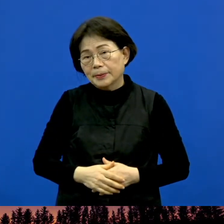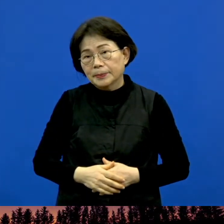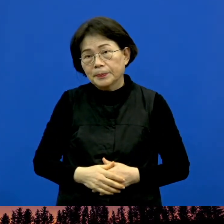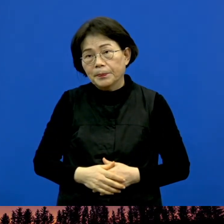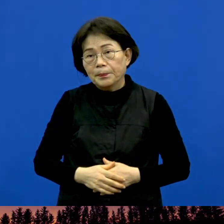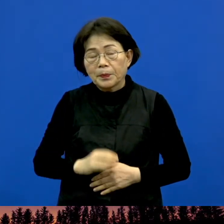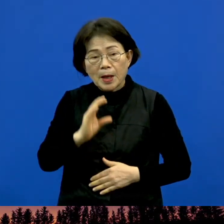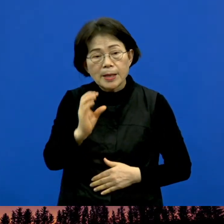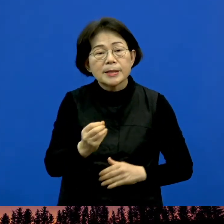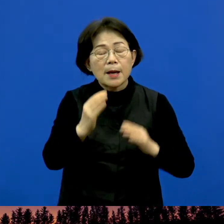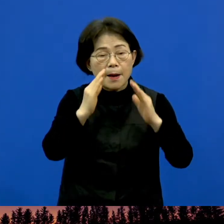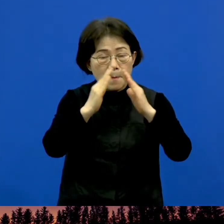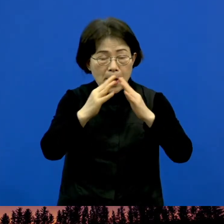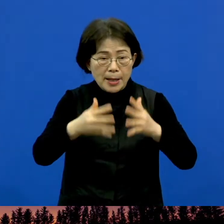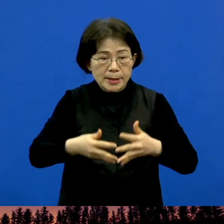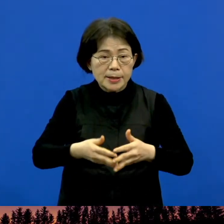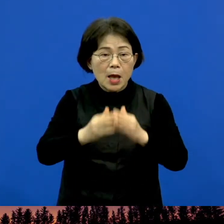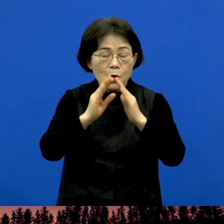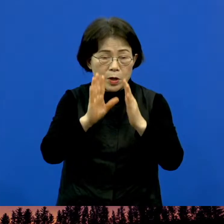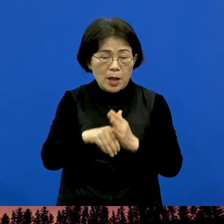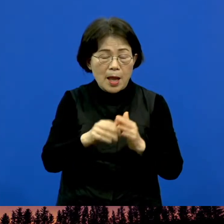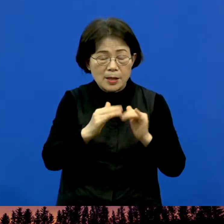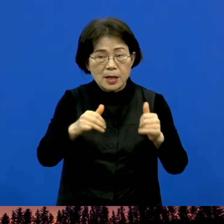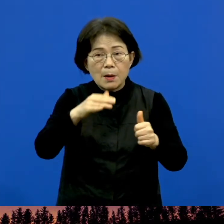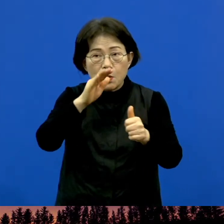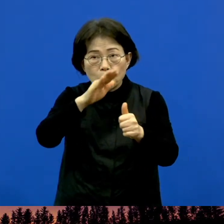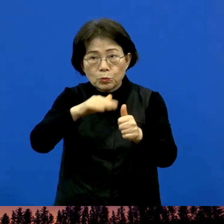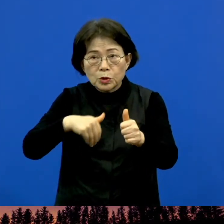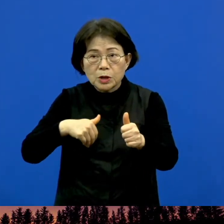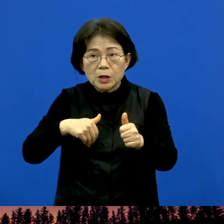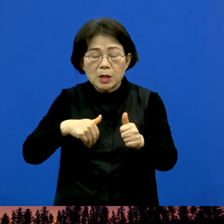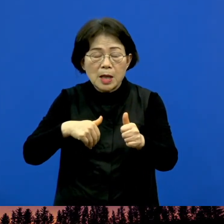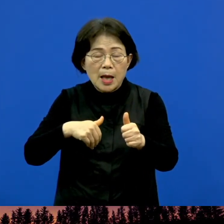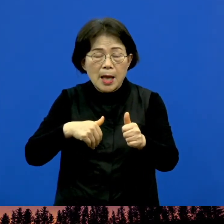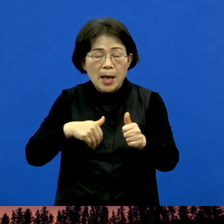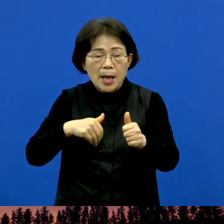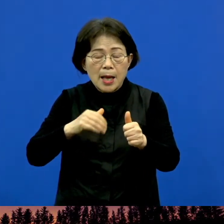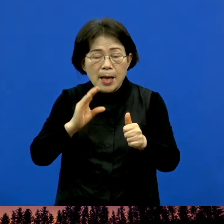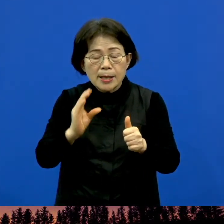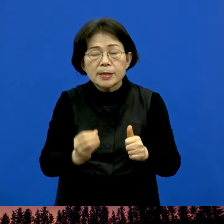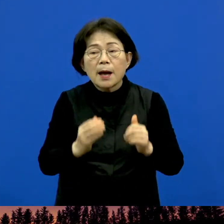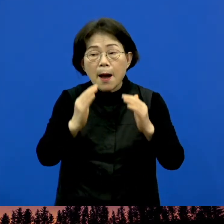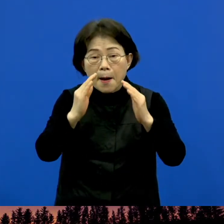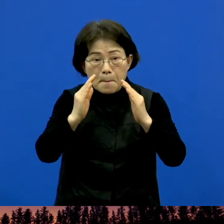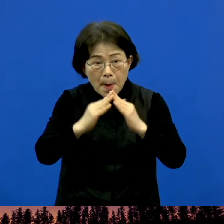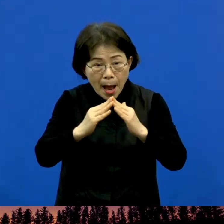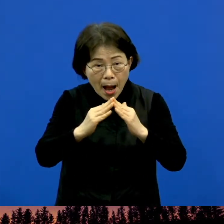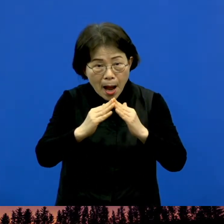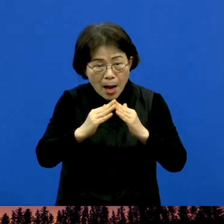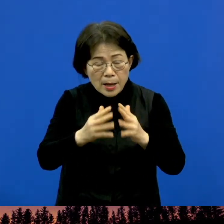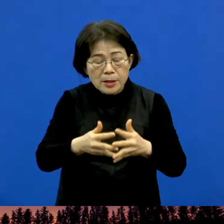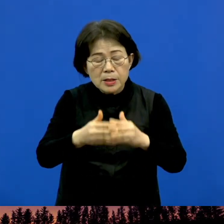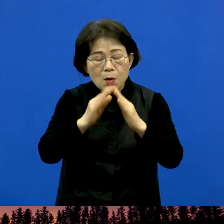그래서 성막을 짓는 일을 위해서 사람을 부르시는데 이 성막 제작은 기술이 필요해요.